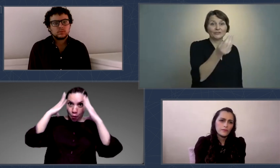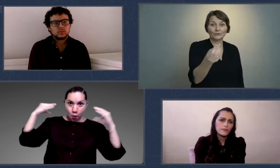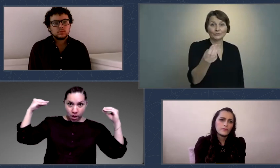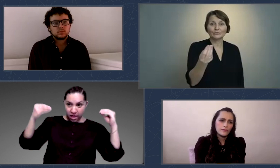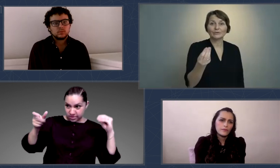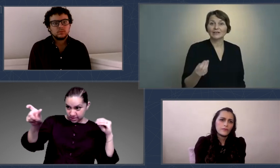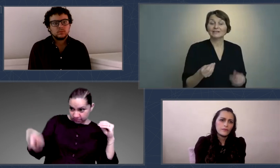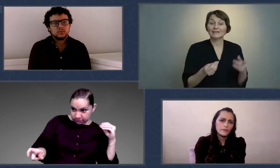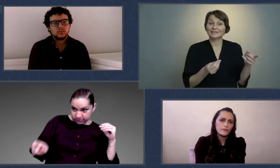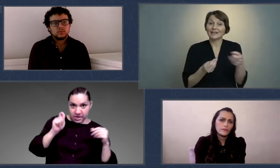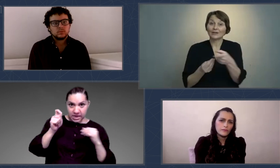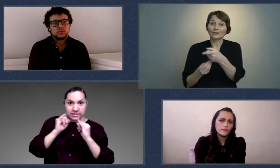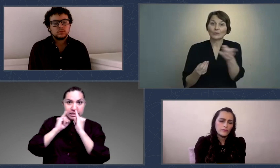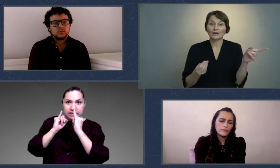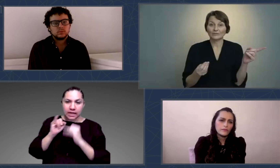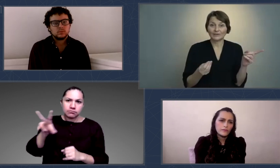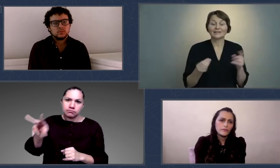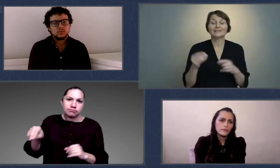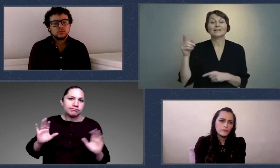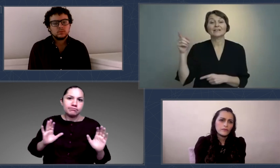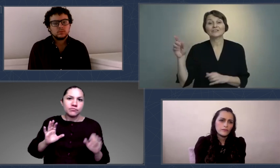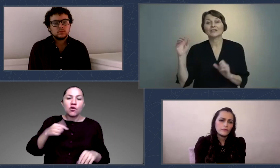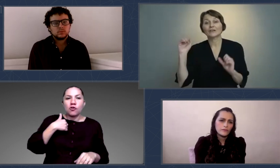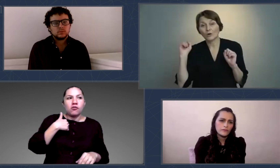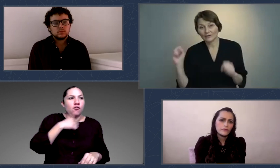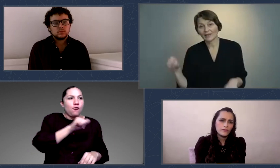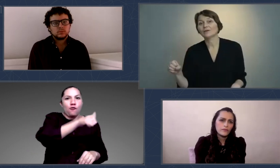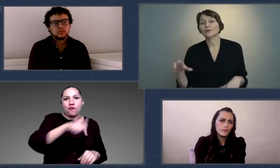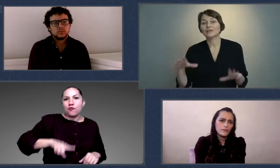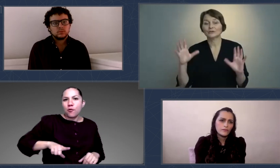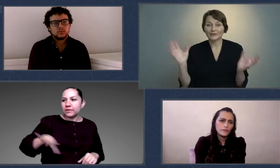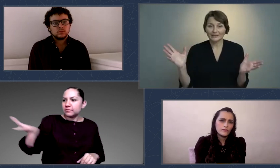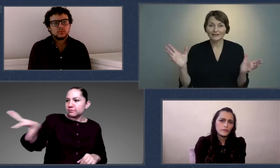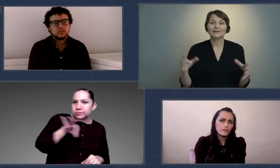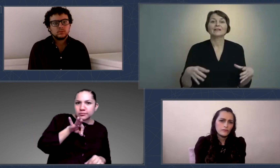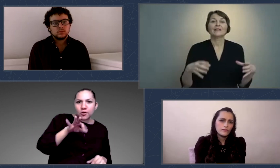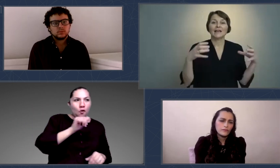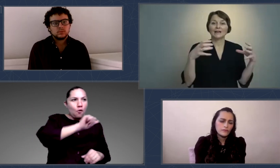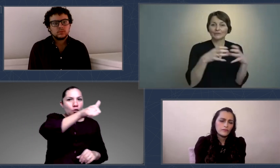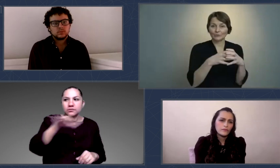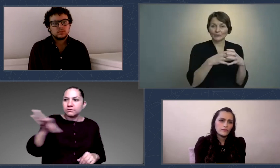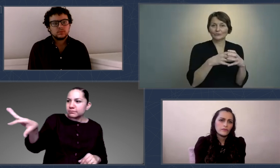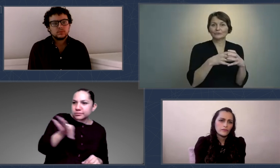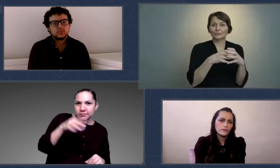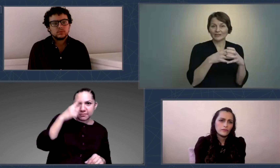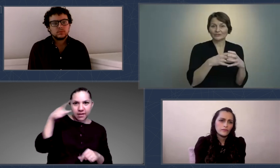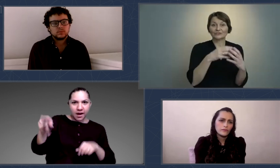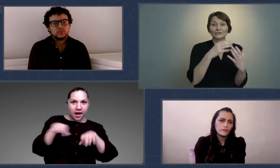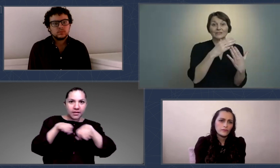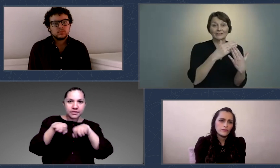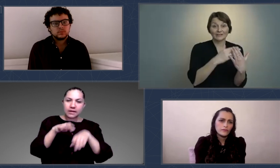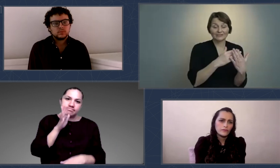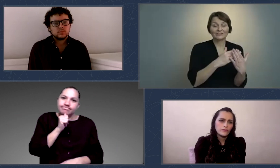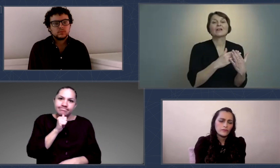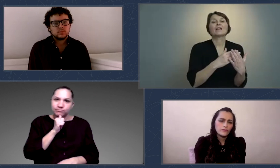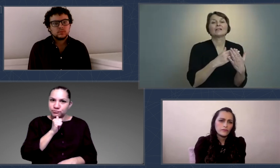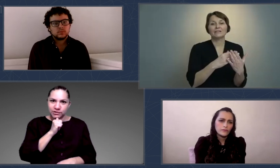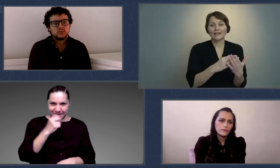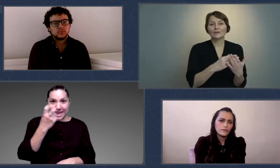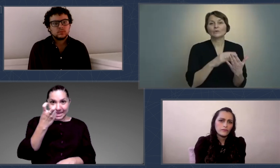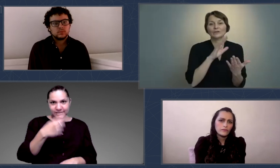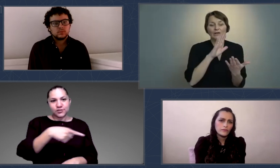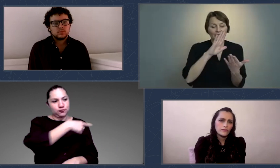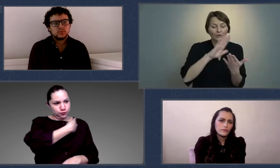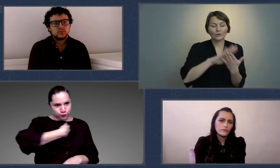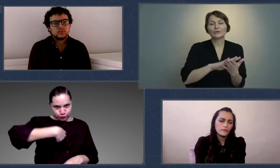eso significa que no te contratan y que no te pagan. Entonces hicimos todo el vínculo. Entonces le dijimos al gobierno, pues mira gobierno, si estás